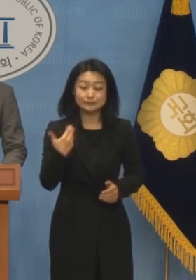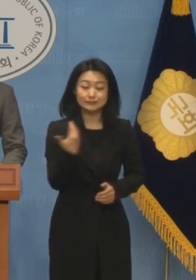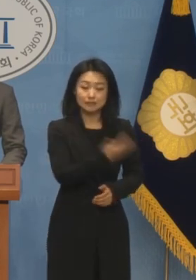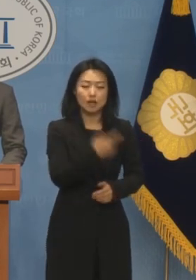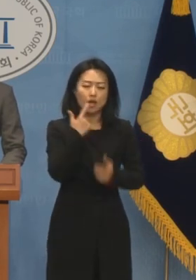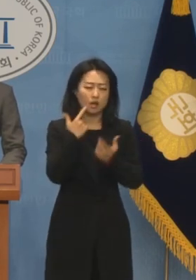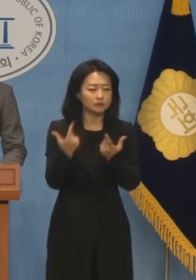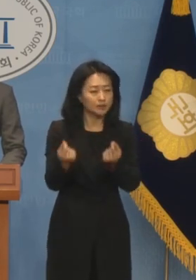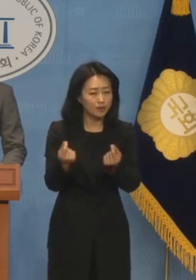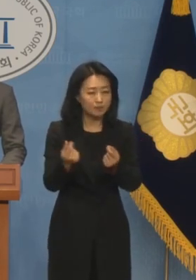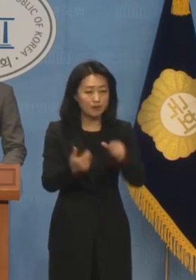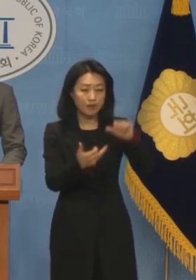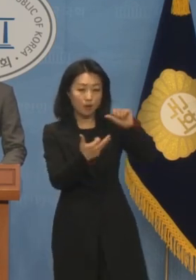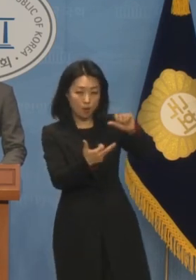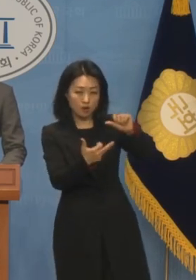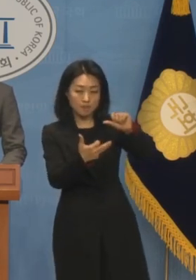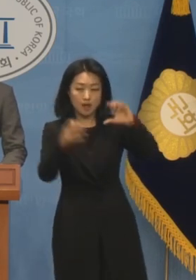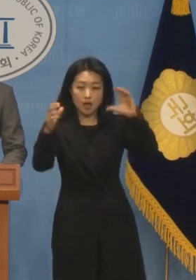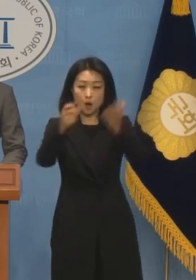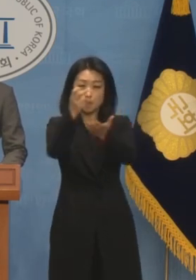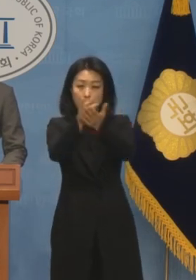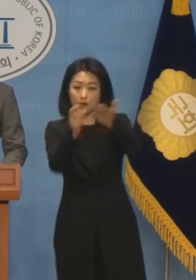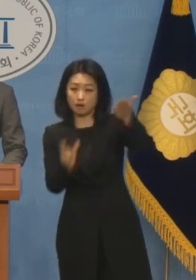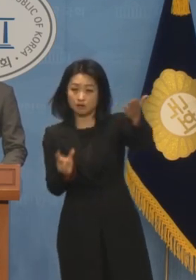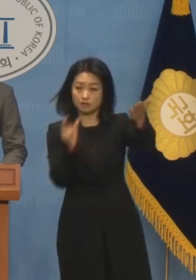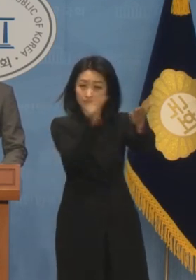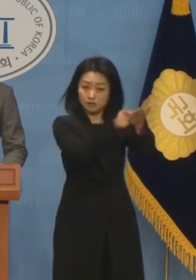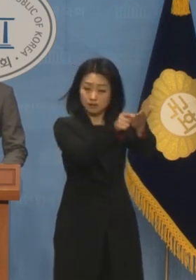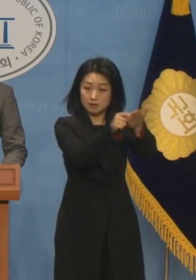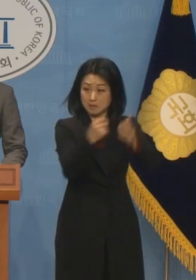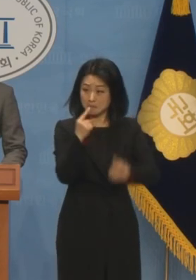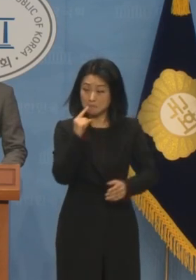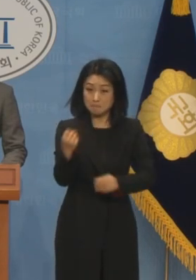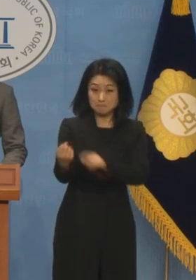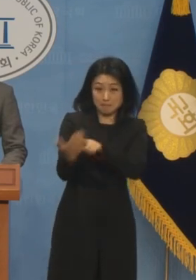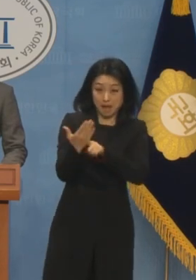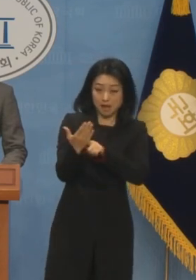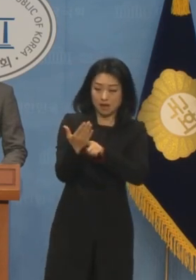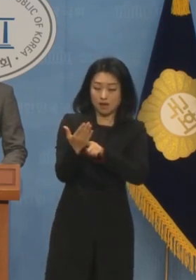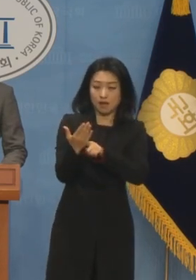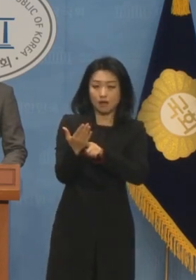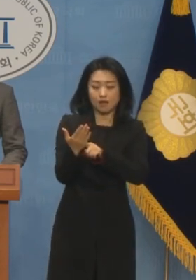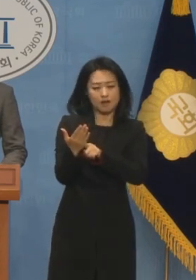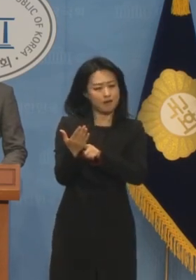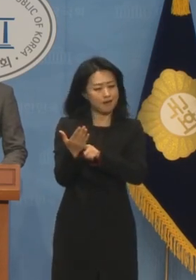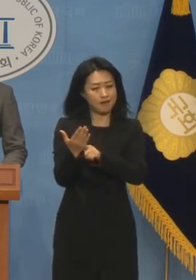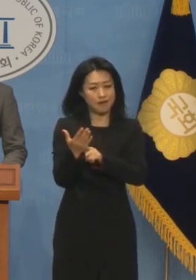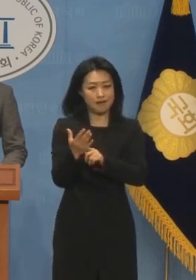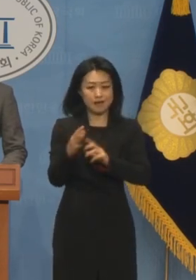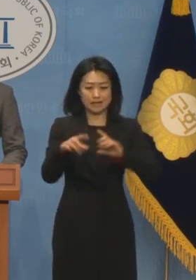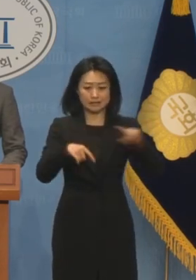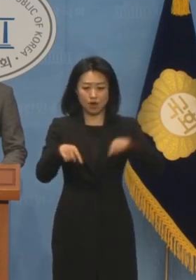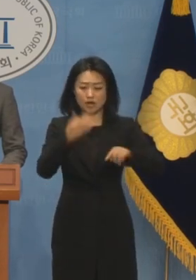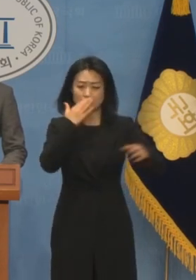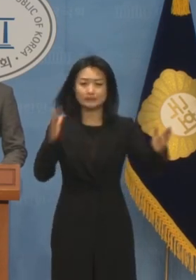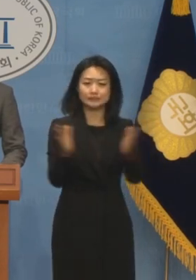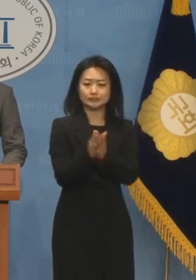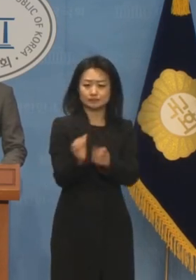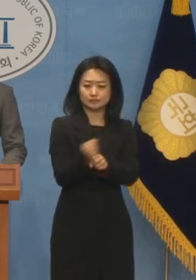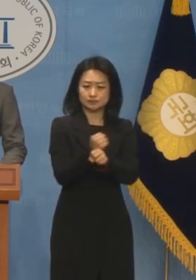거래하듯 5.18 헌법 전문 수록을 언급한 것은 정치 협잡일